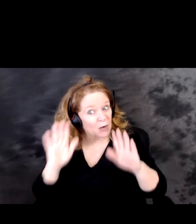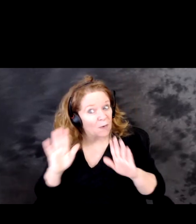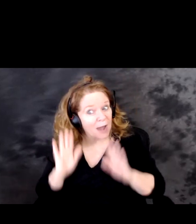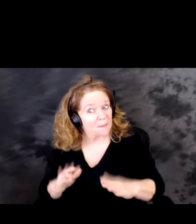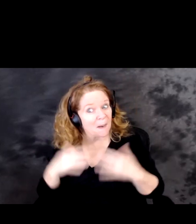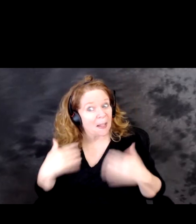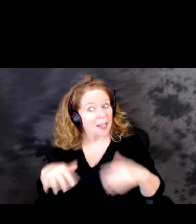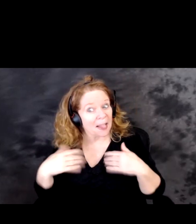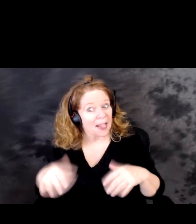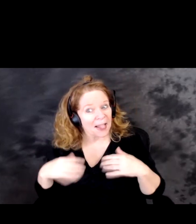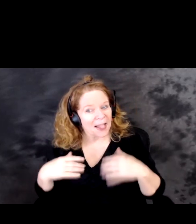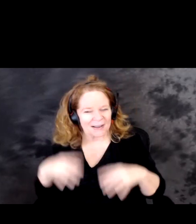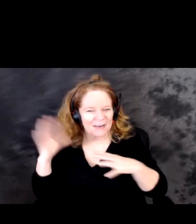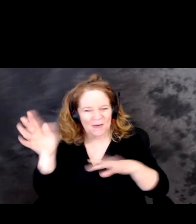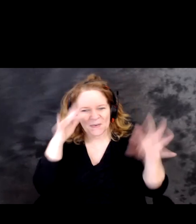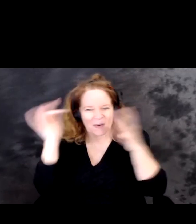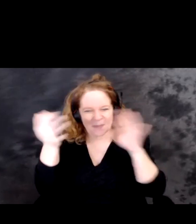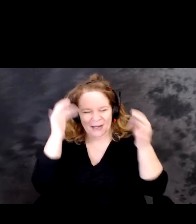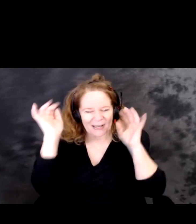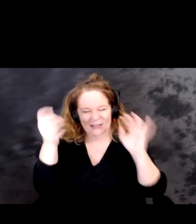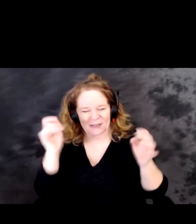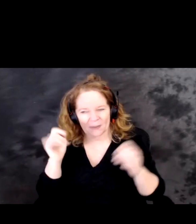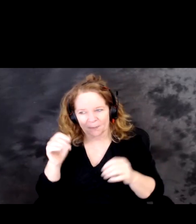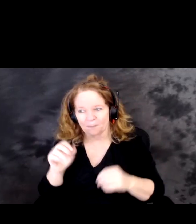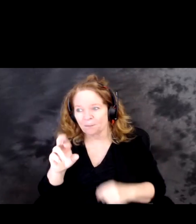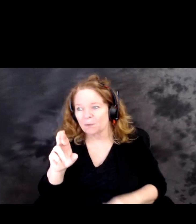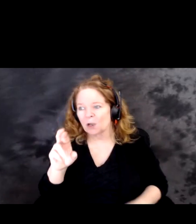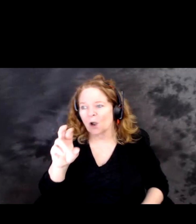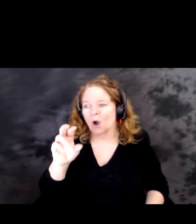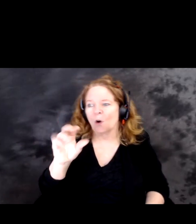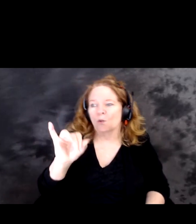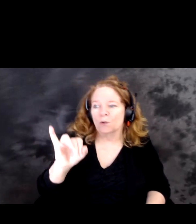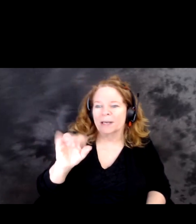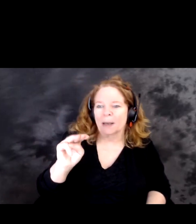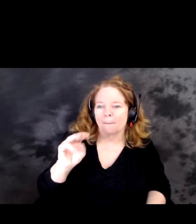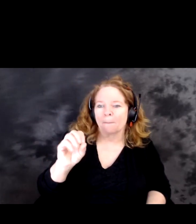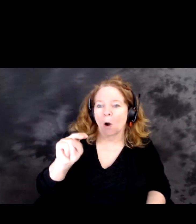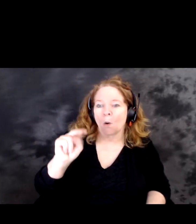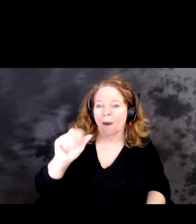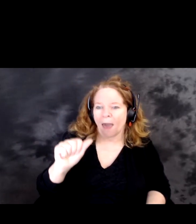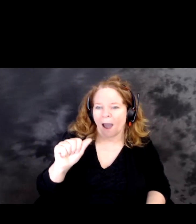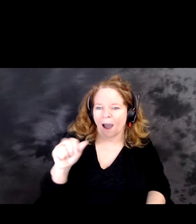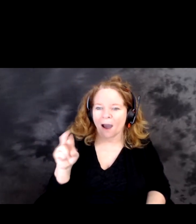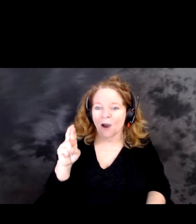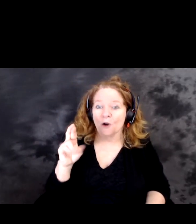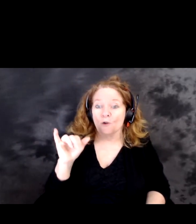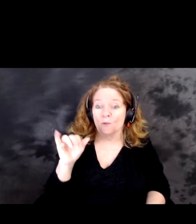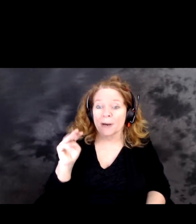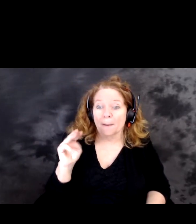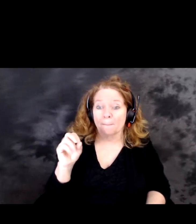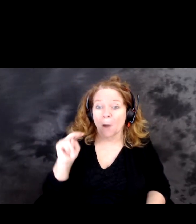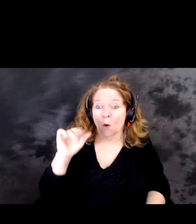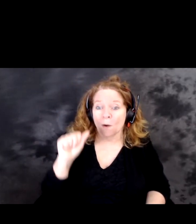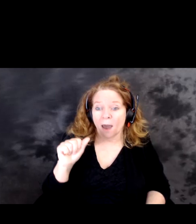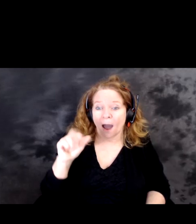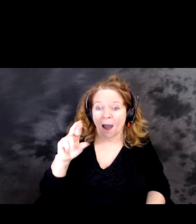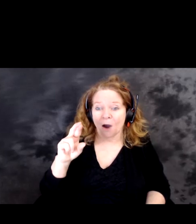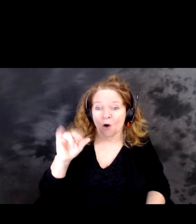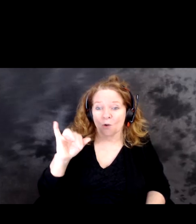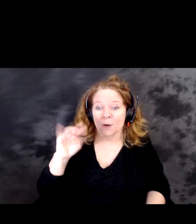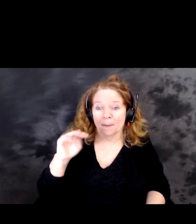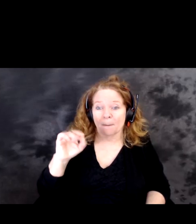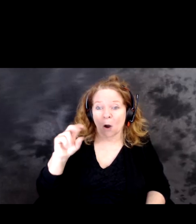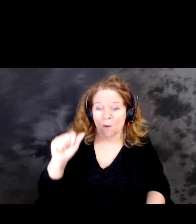del cuento. Pensamos que eres increíble. Whoop-dee-doo. Sigue Ramona. Hola, hola,